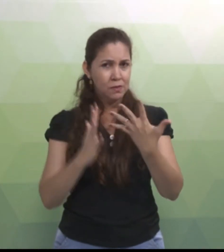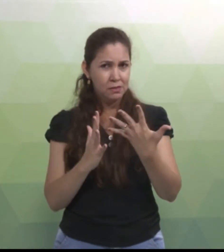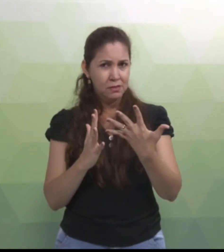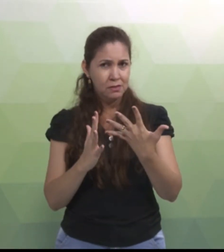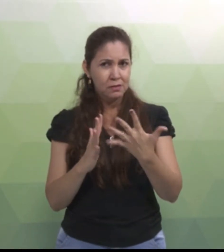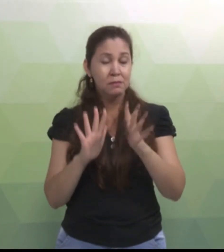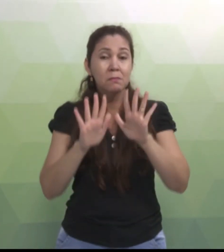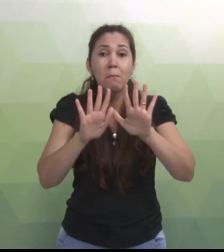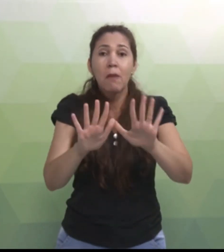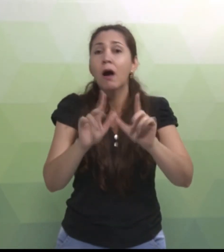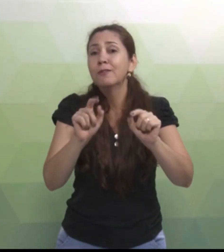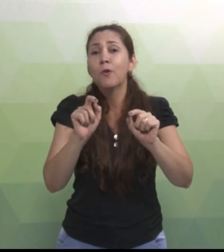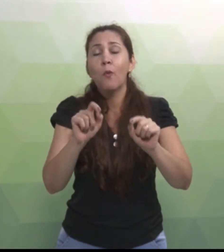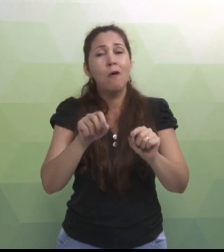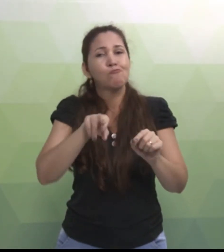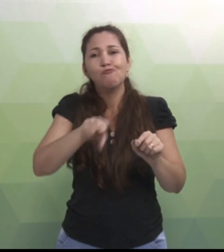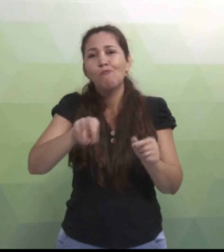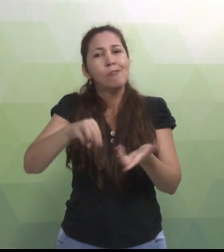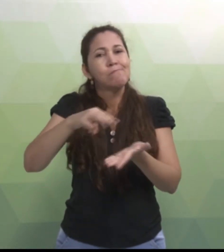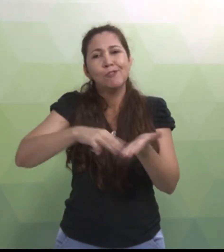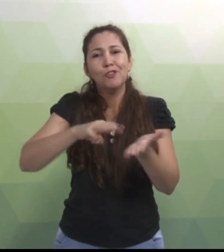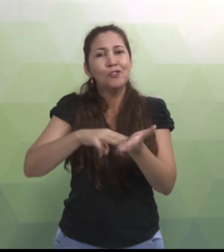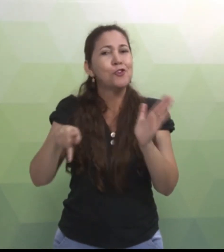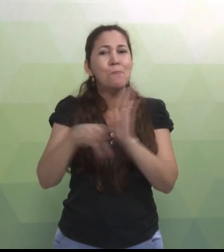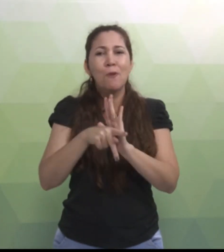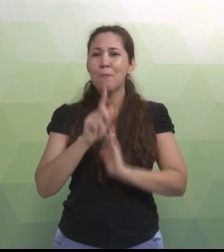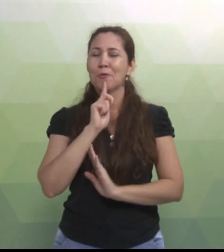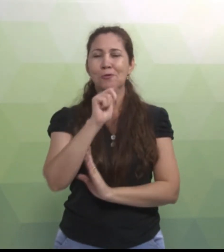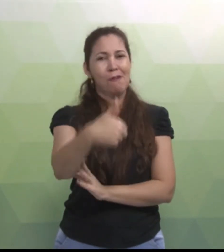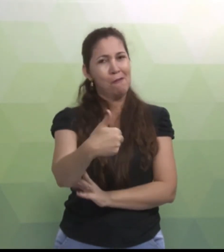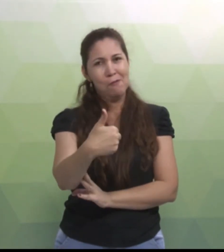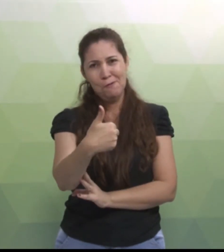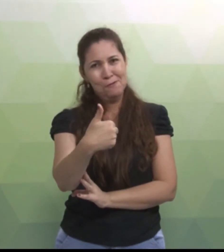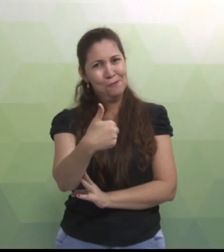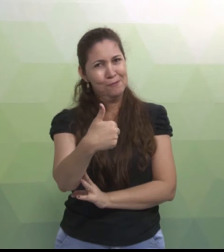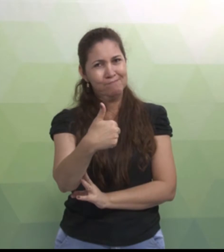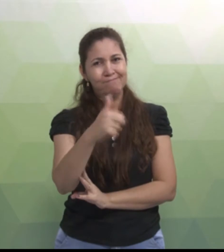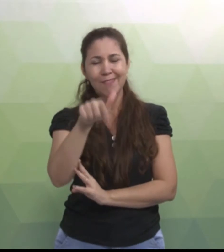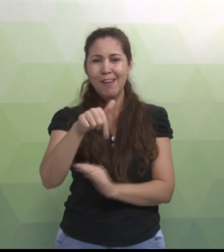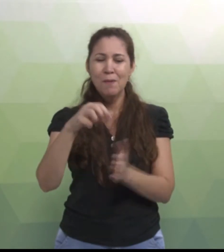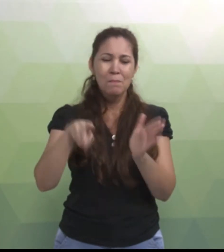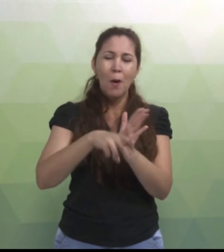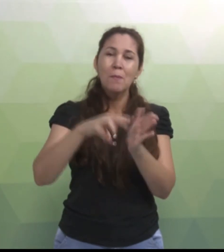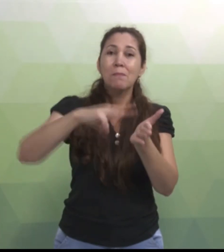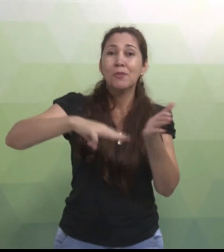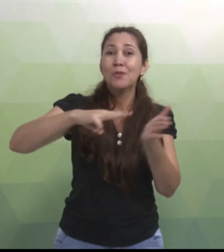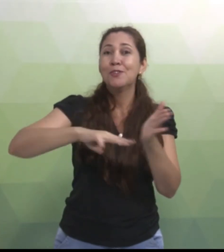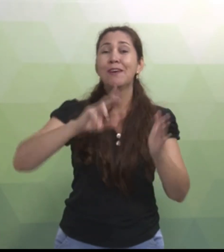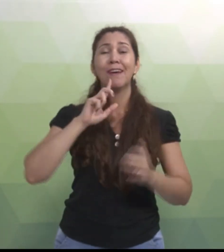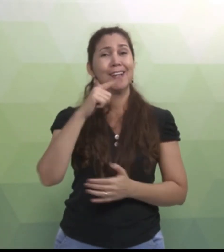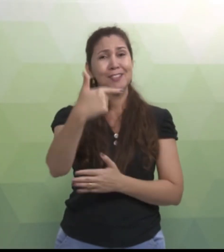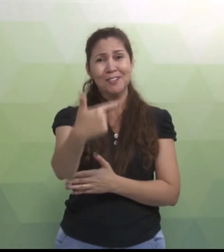sinais. Porém, não utilizavam uma metodologia própria para o ensino da L1.